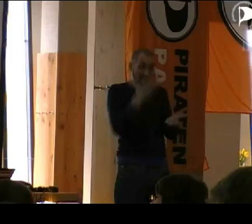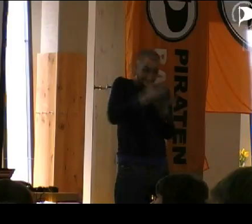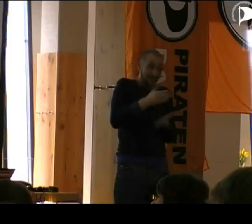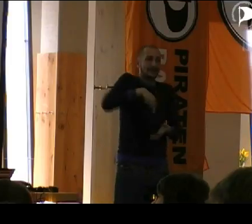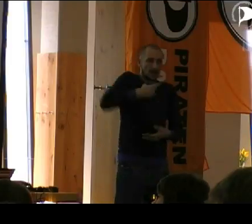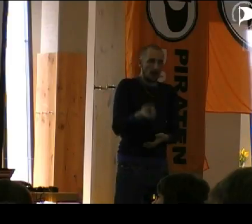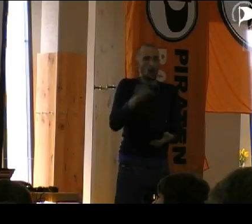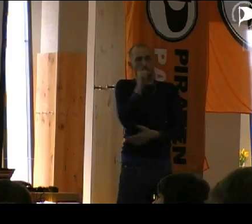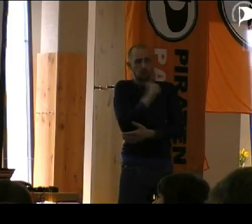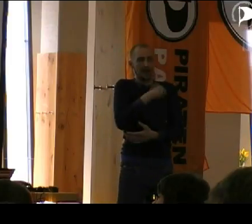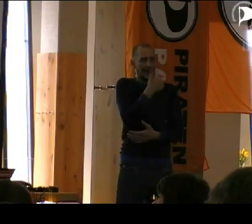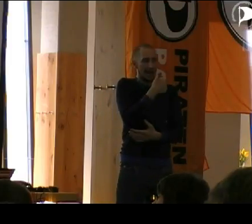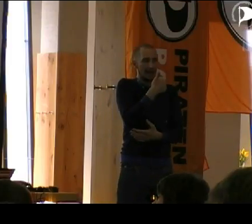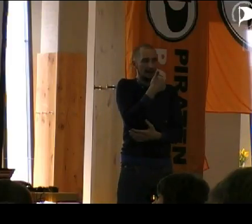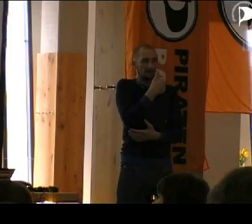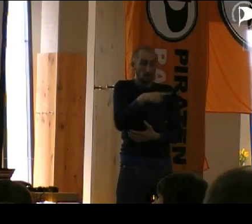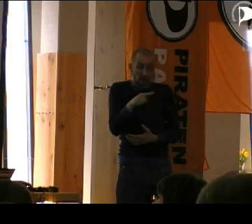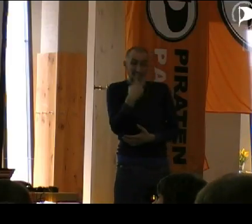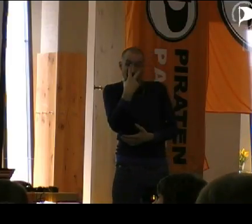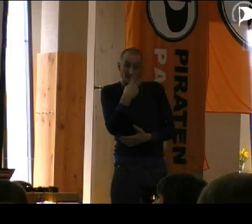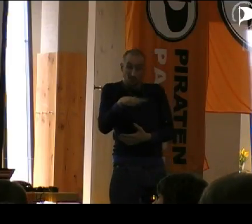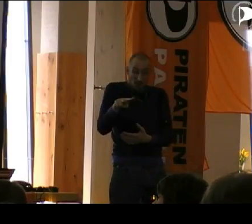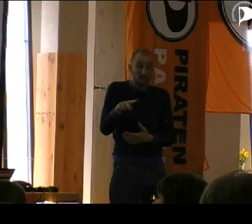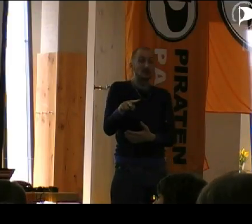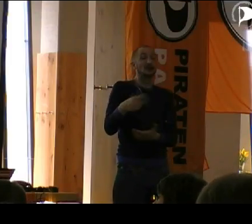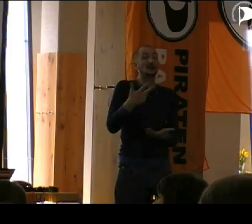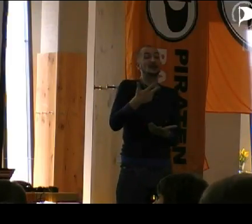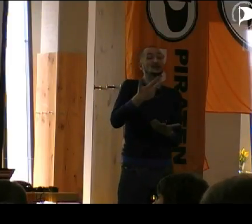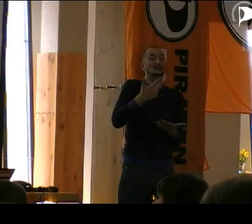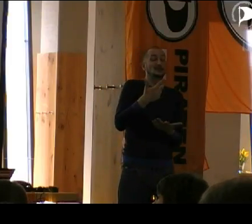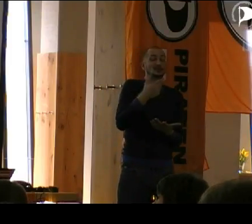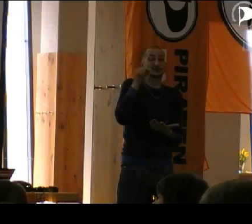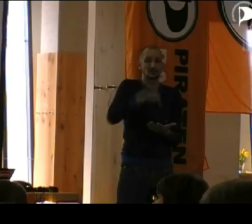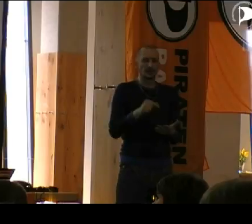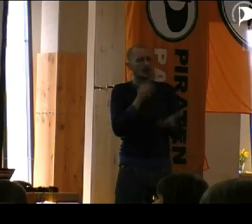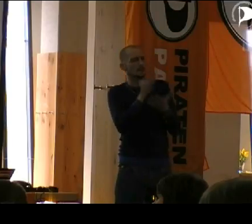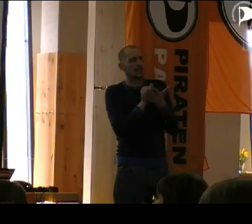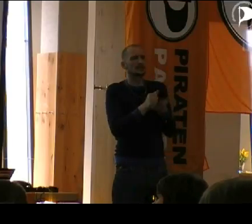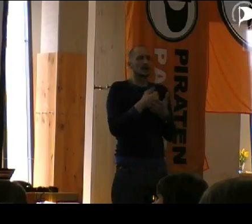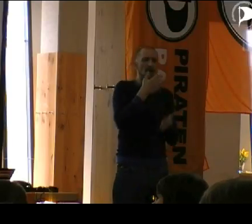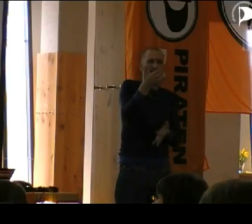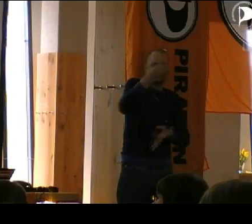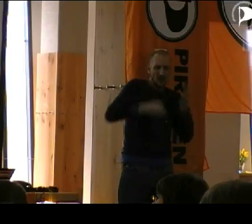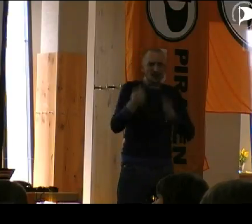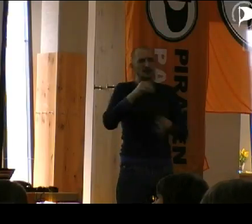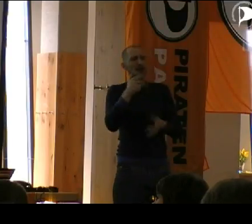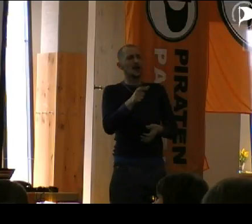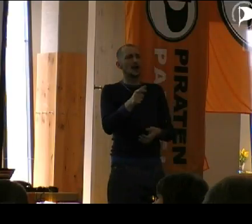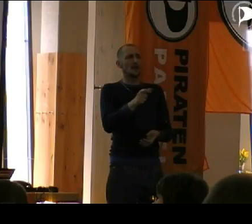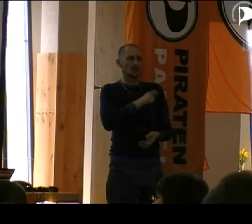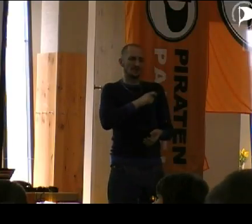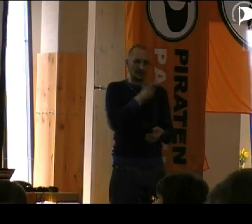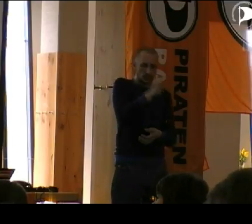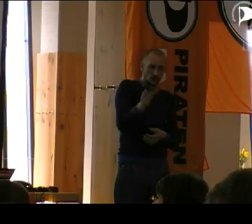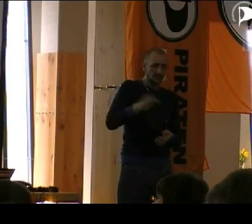das war wirklich an ein zwei wochen vollzeit nur mit anfragen bearbeiten zu haben gästeanfragen anfrage von privatleuten oder wird da